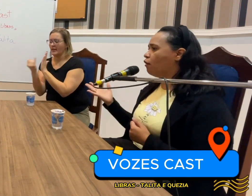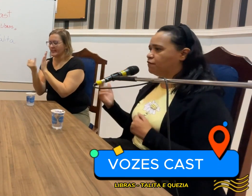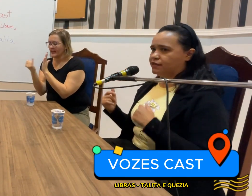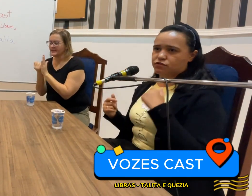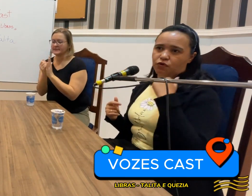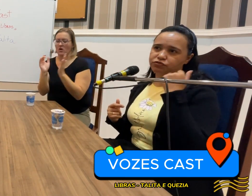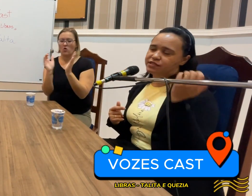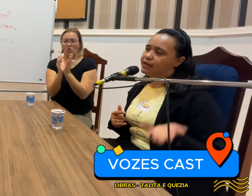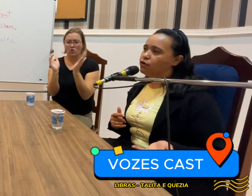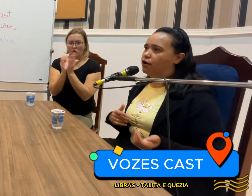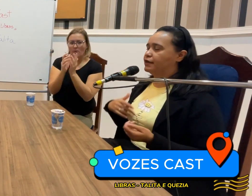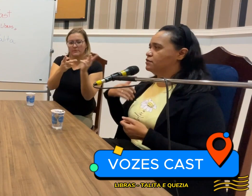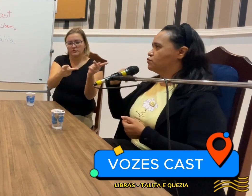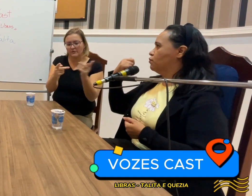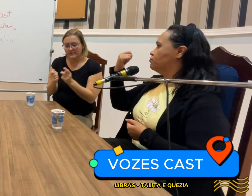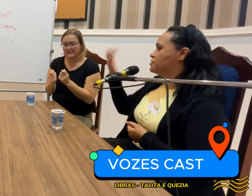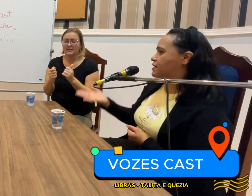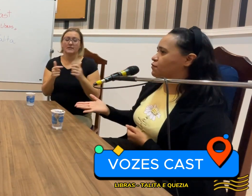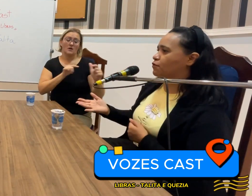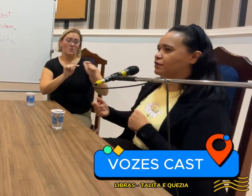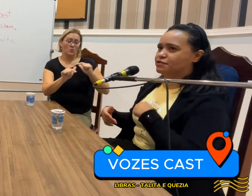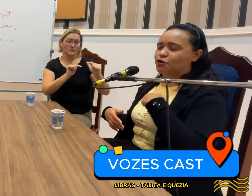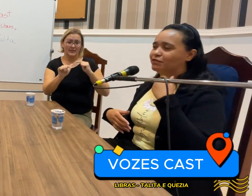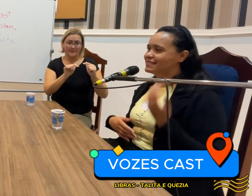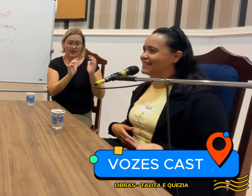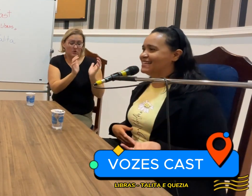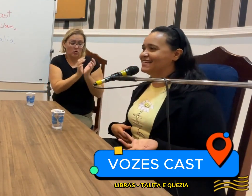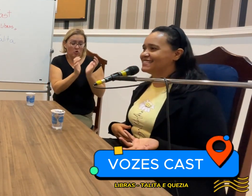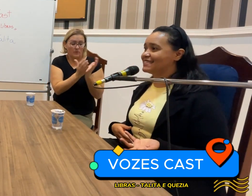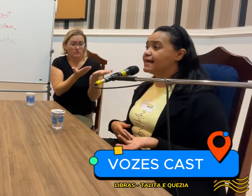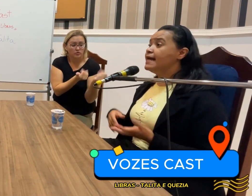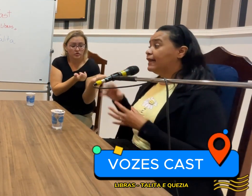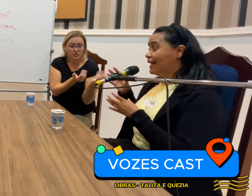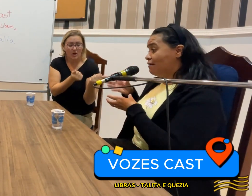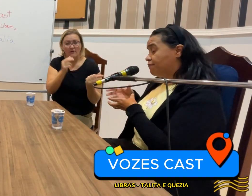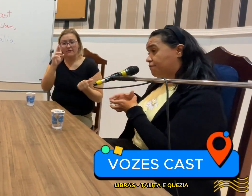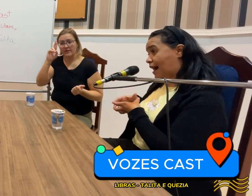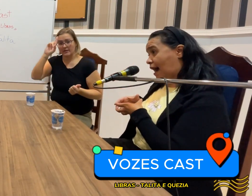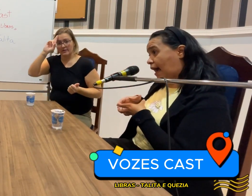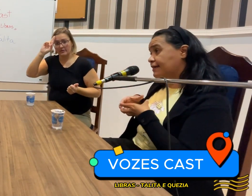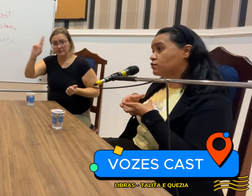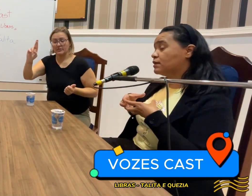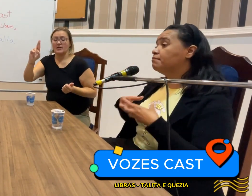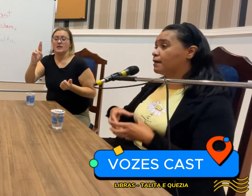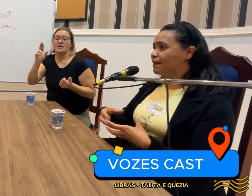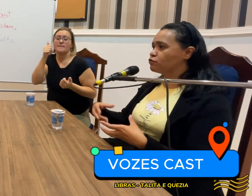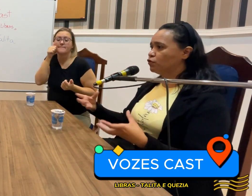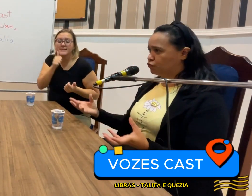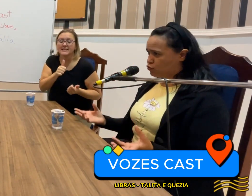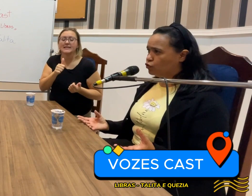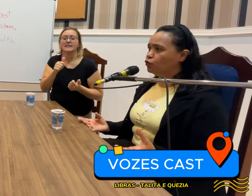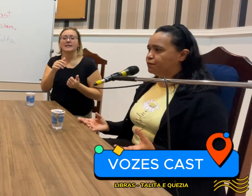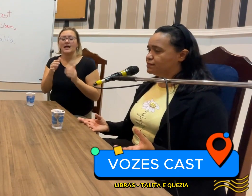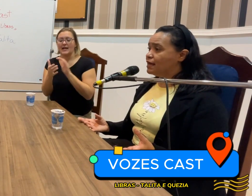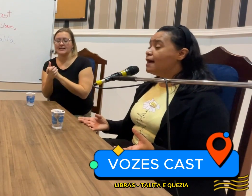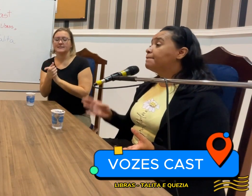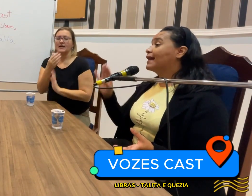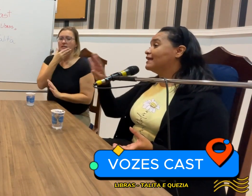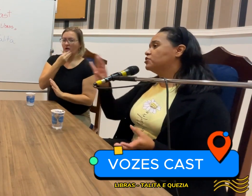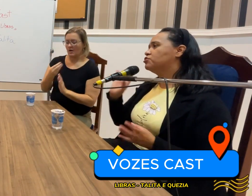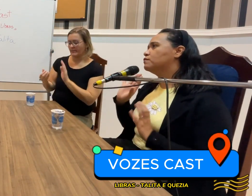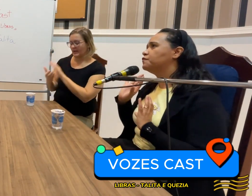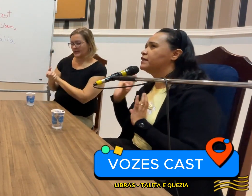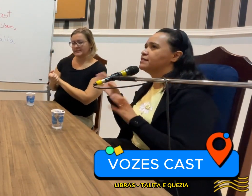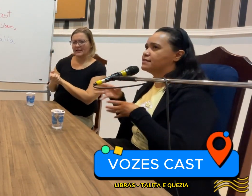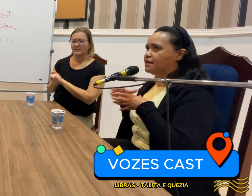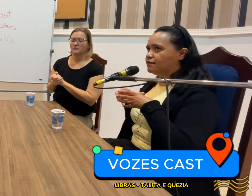de jovens, ou de senhoras, ou de senhores, ou das crianças, levar isso também para os outros grupos. Para